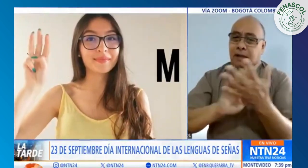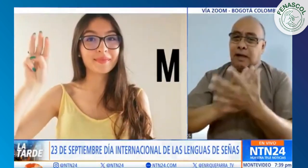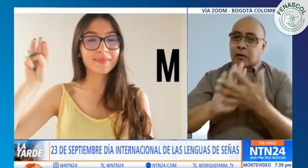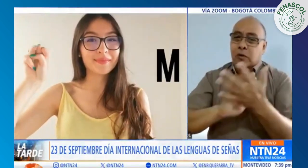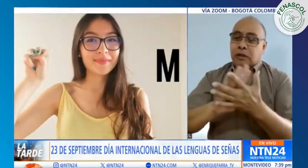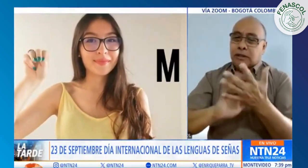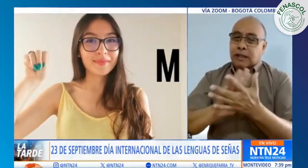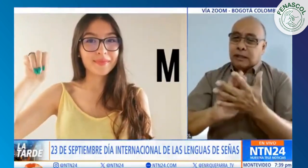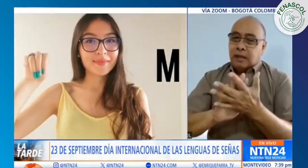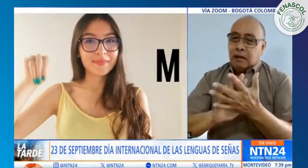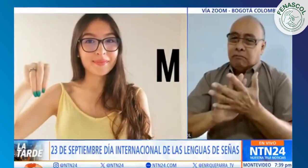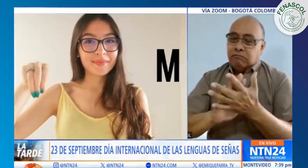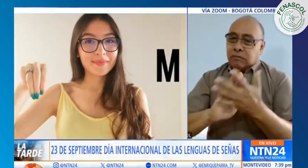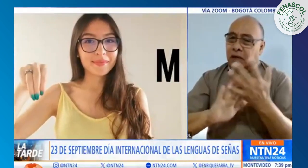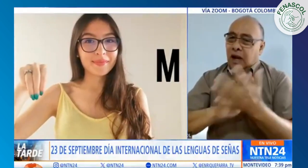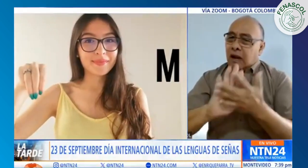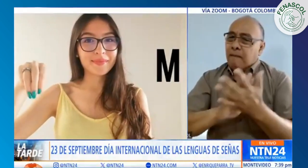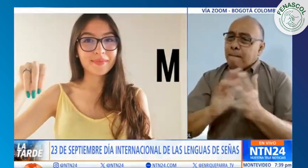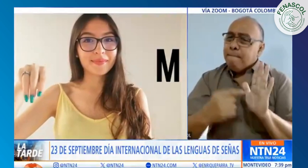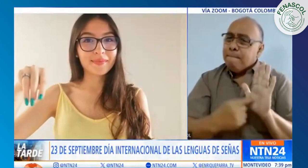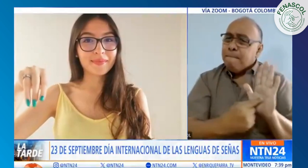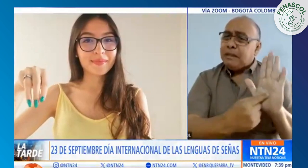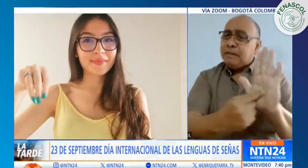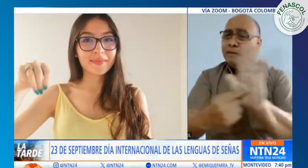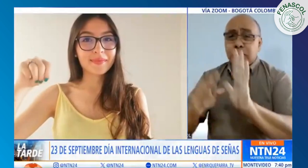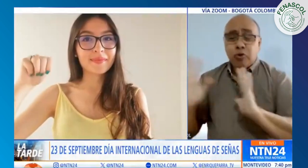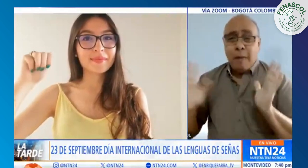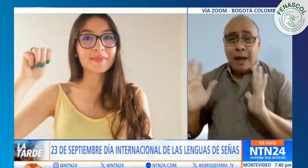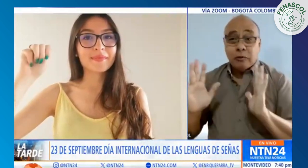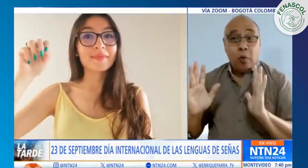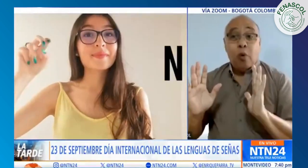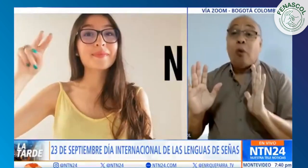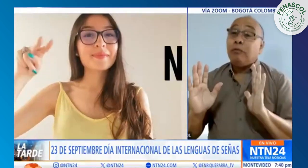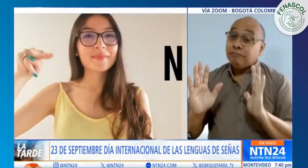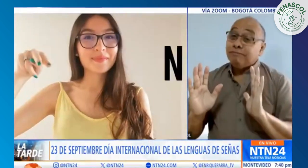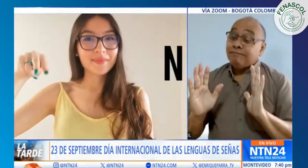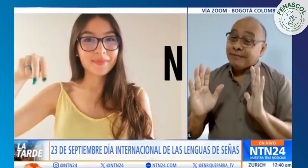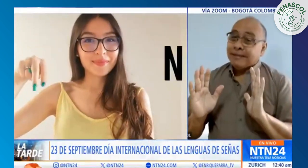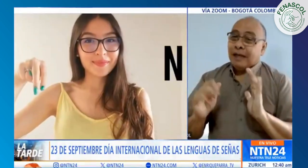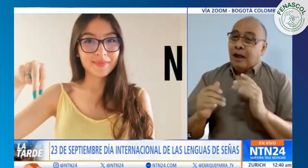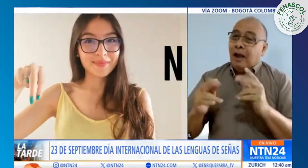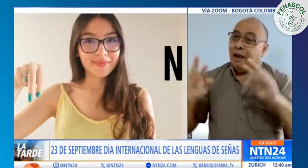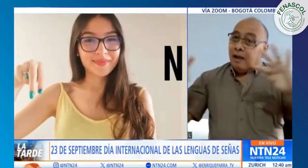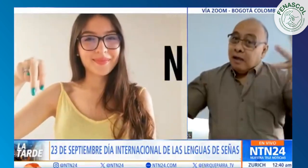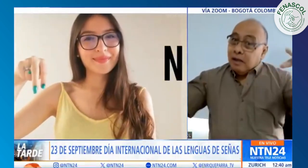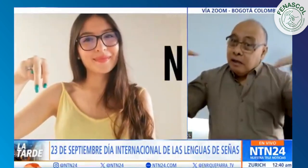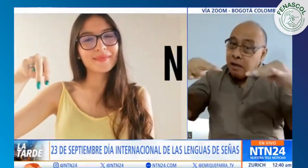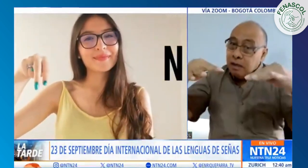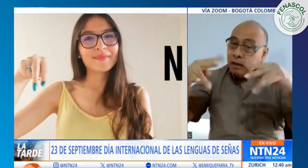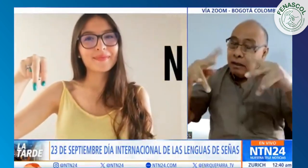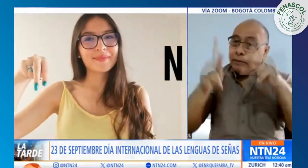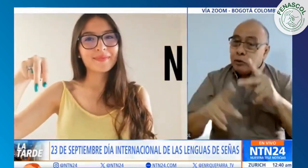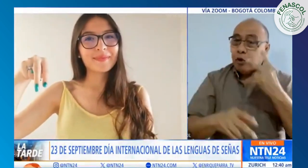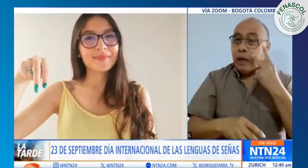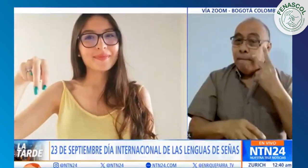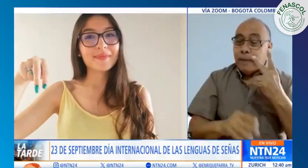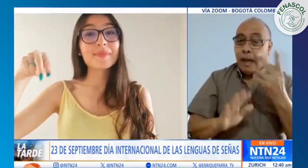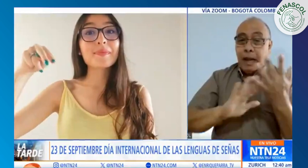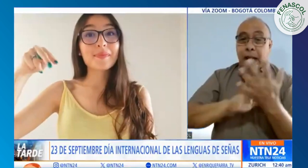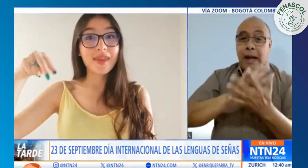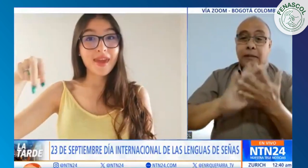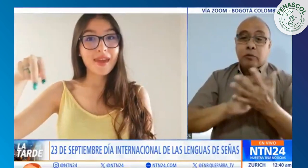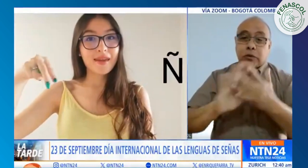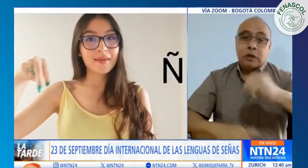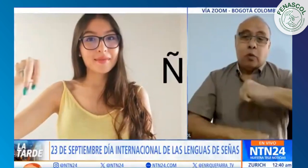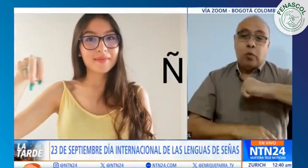es visibilizar las lenguas de señas, pero no solamente es mostrarlas y ya, es